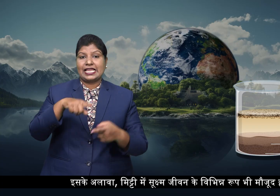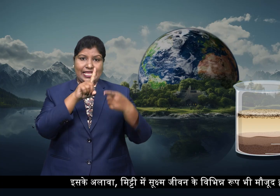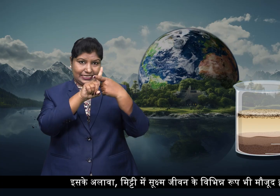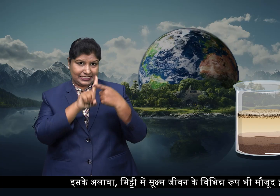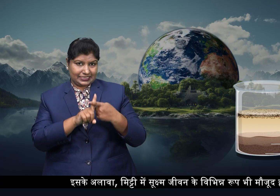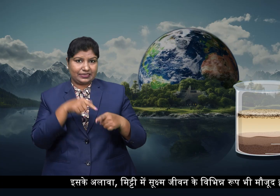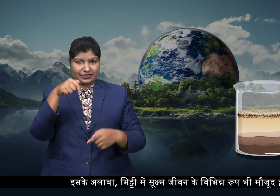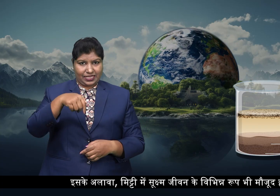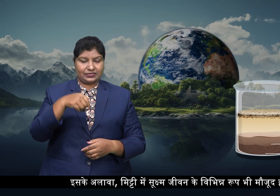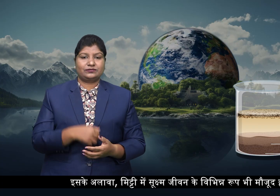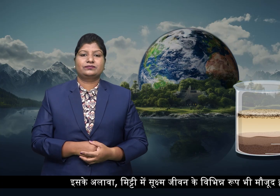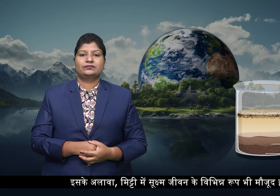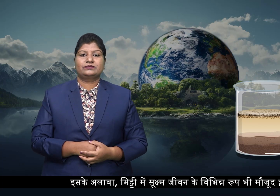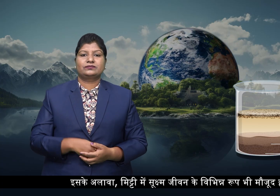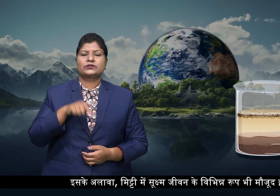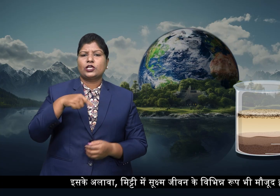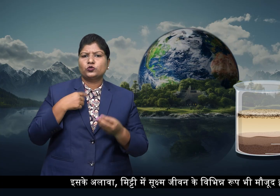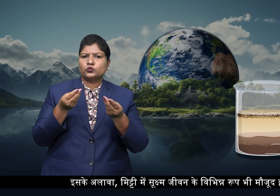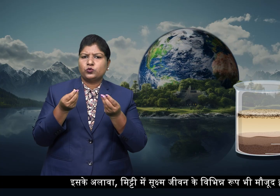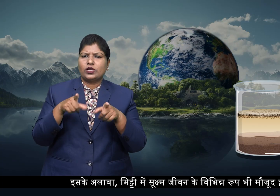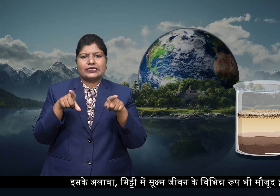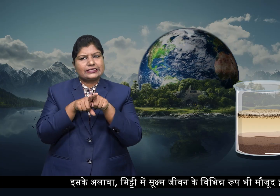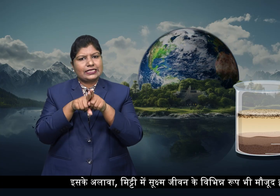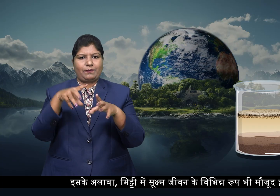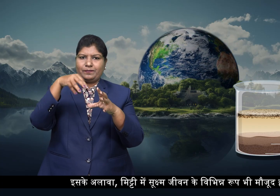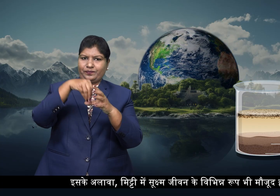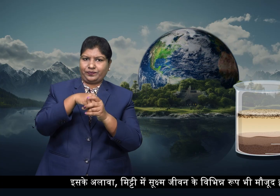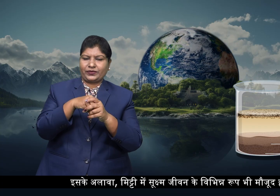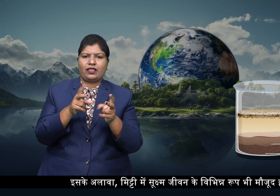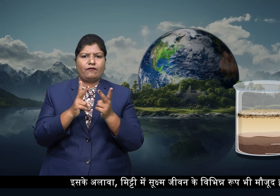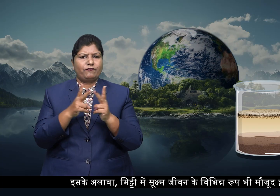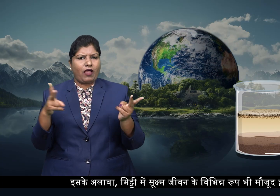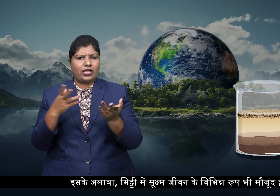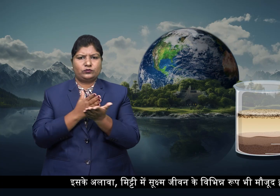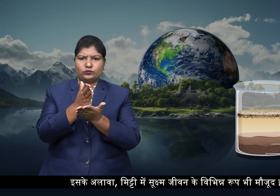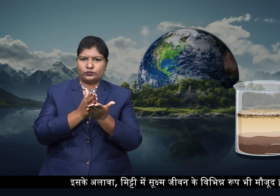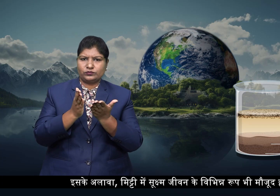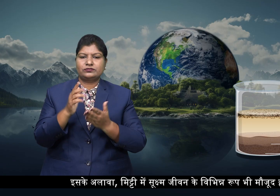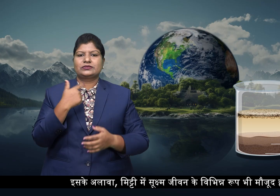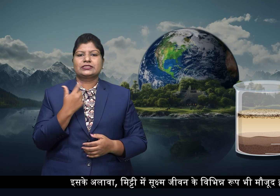इसके अलावा मिट्टी में सूक्ष्म जीवन के विभिन्न रूप भी मौजूद होते हैं।